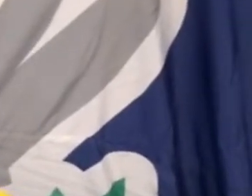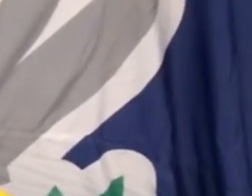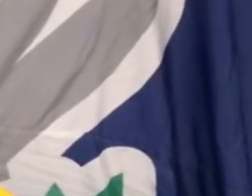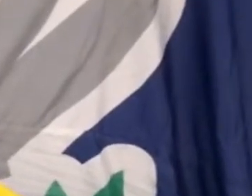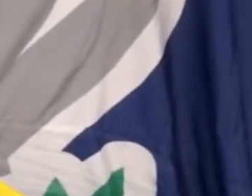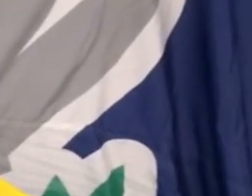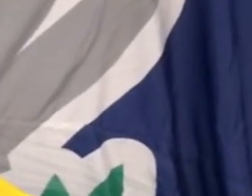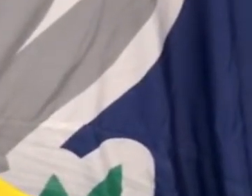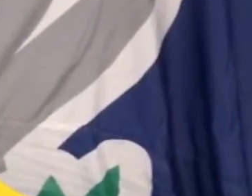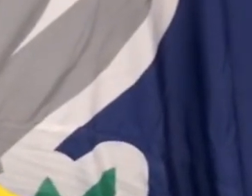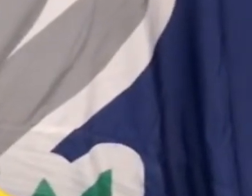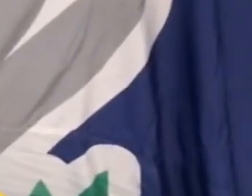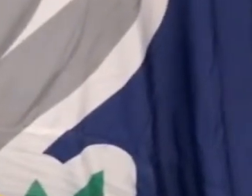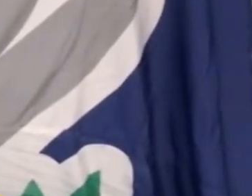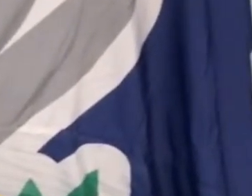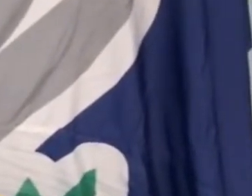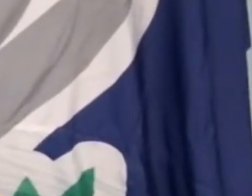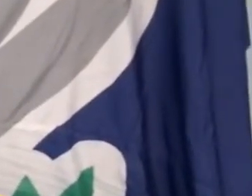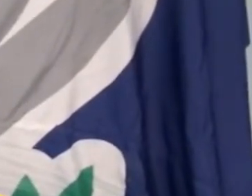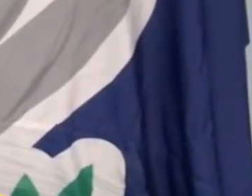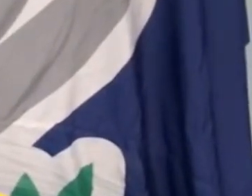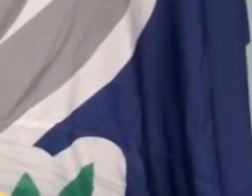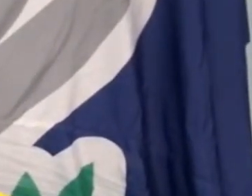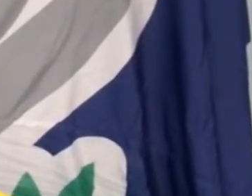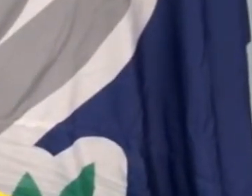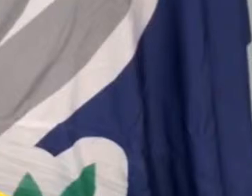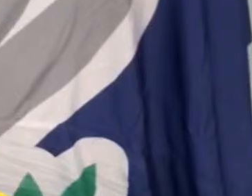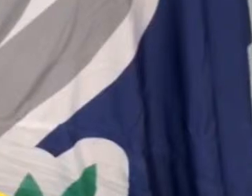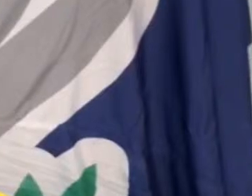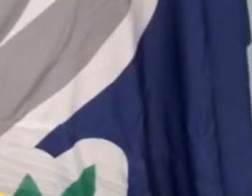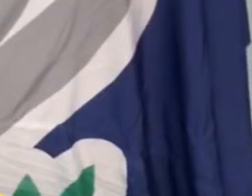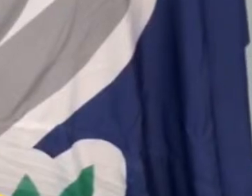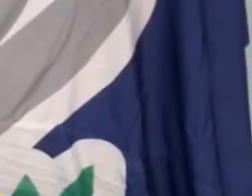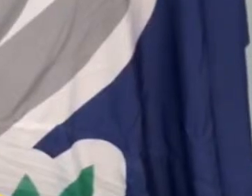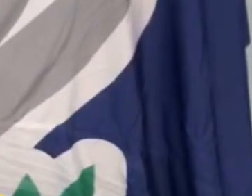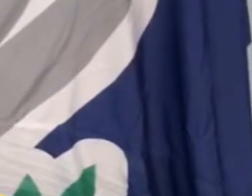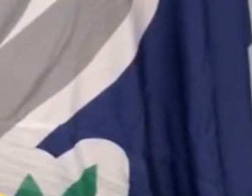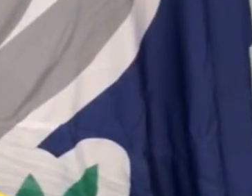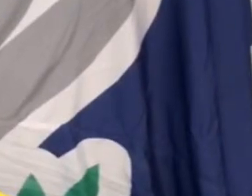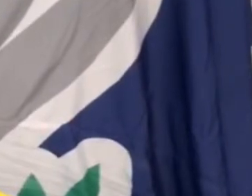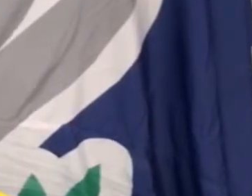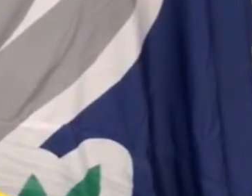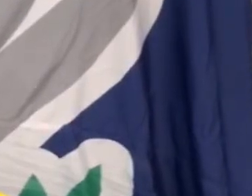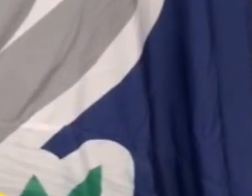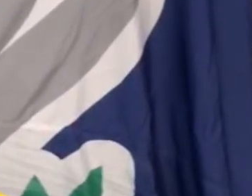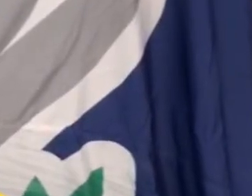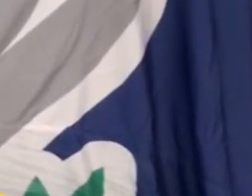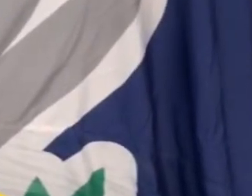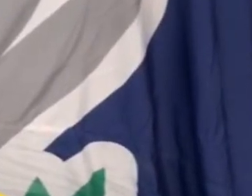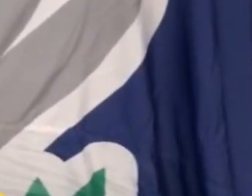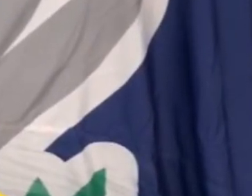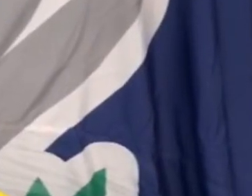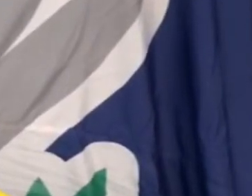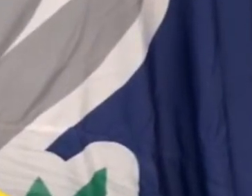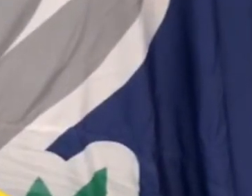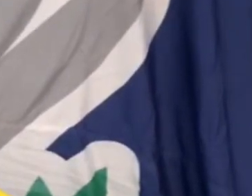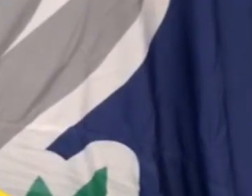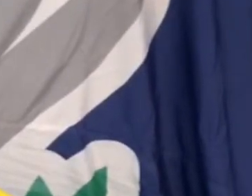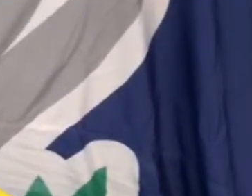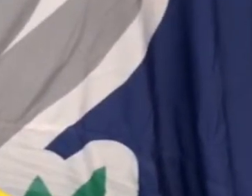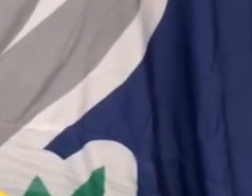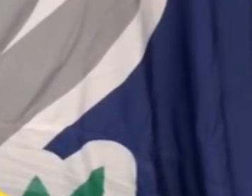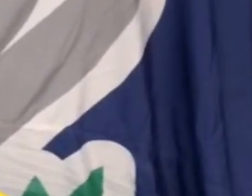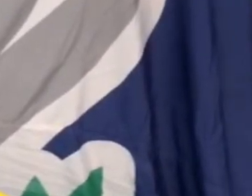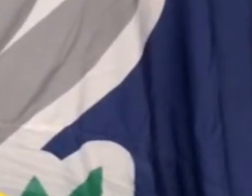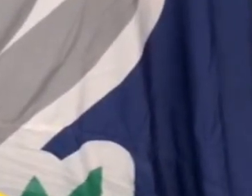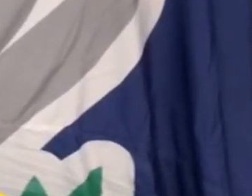é direito de todo mundo. Não pode, tem que pedir amor em namoro com a menina, com os